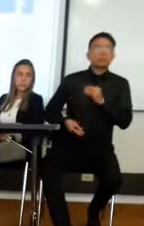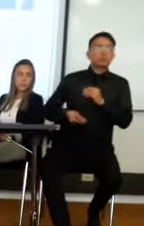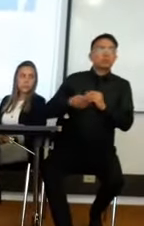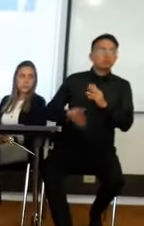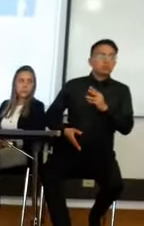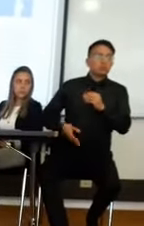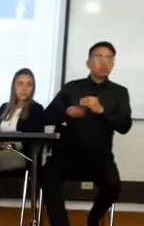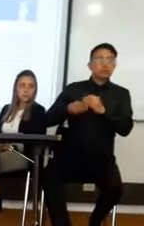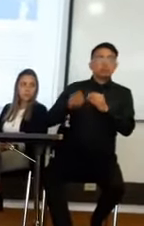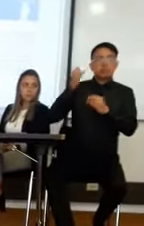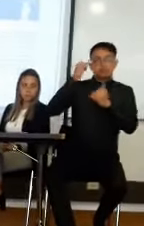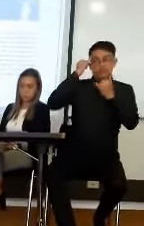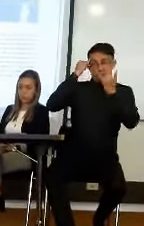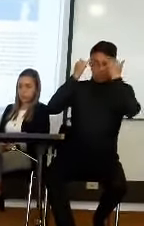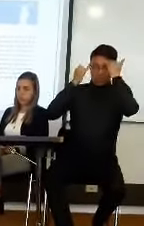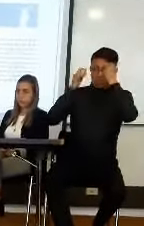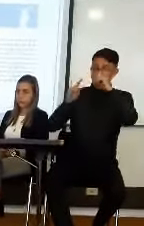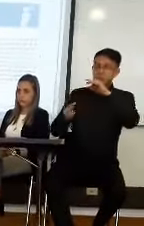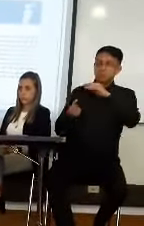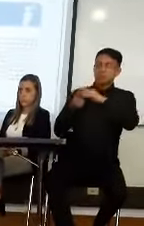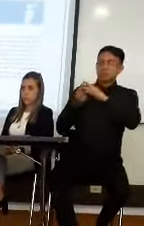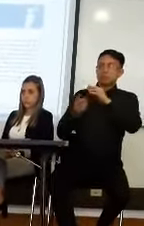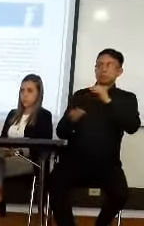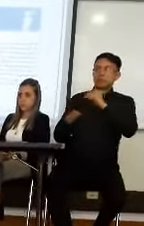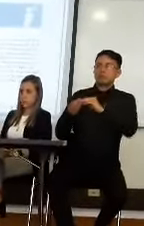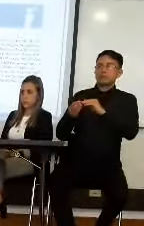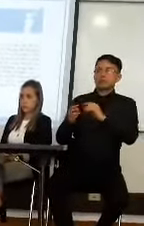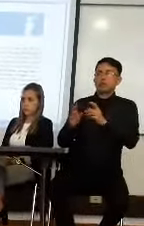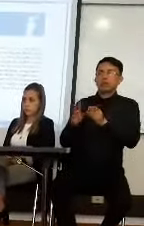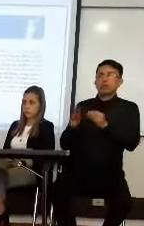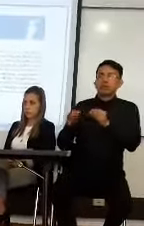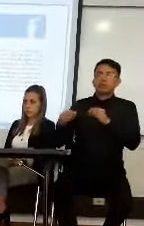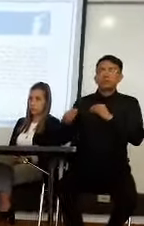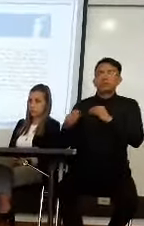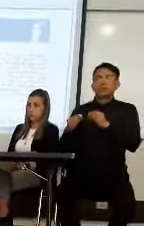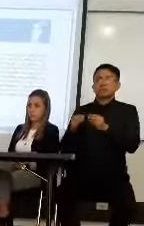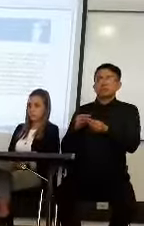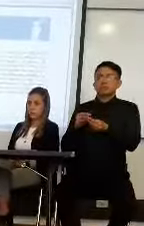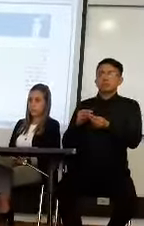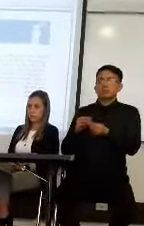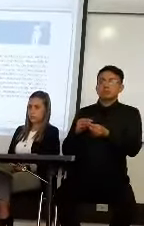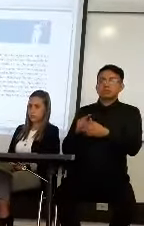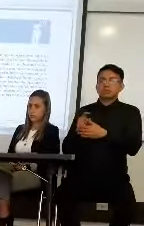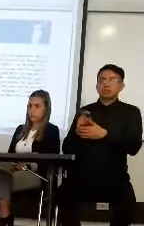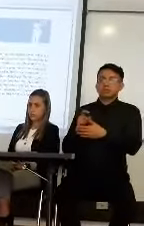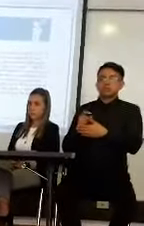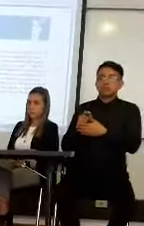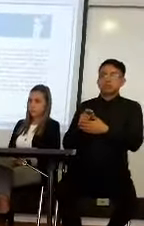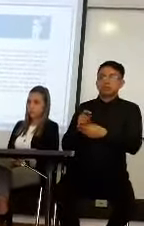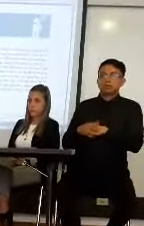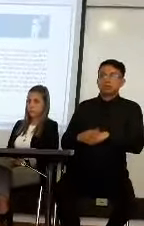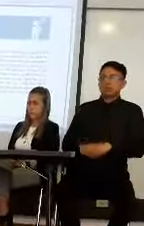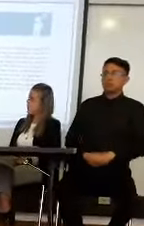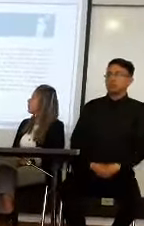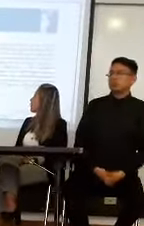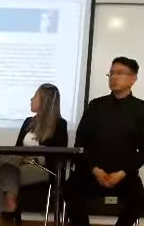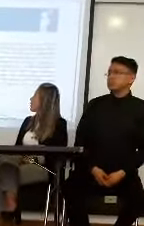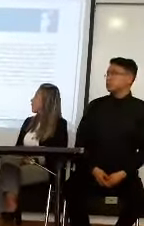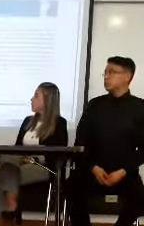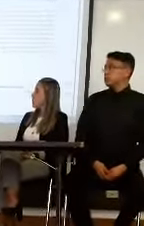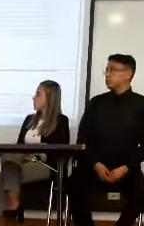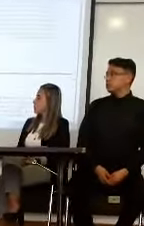a que salgan otras ediciones que respondan más de pronto y se ajusten más a las necesidades de las personas que requieren apoyo.